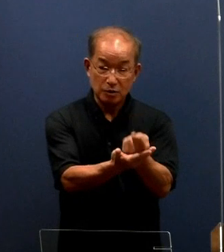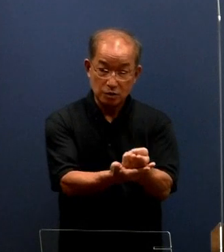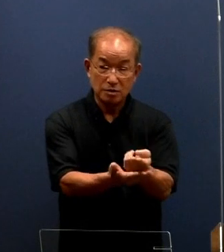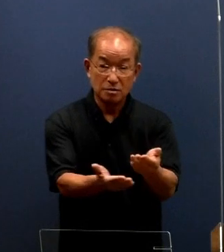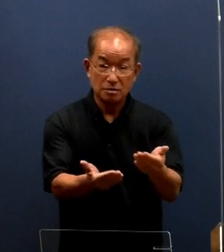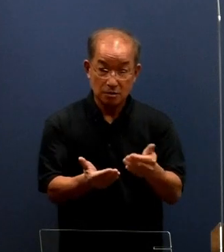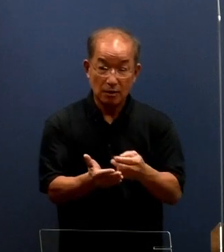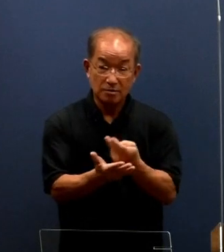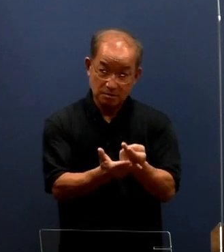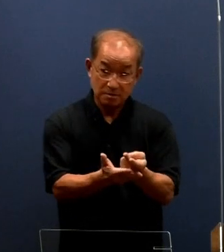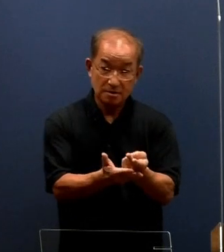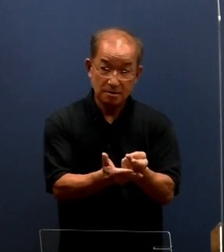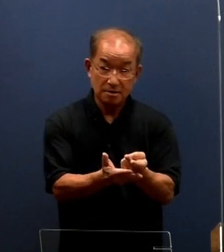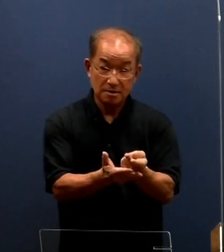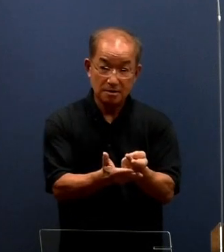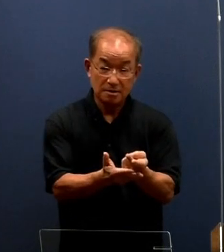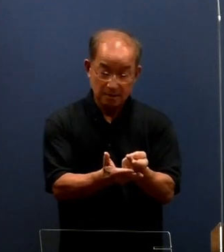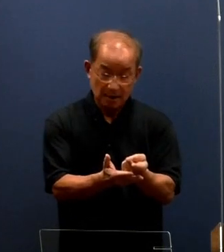早く